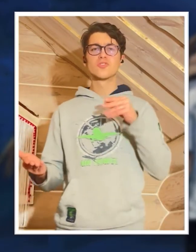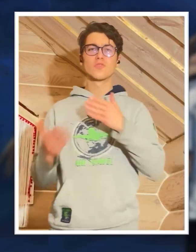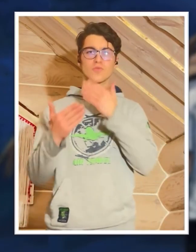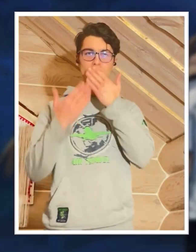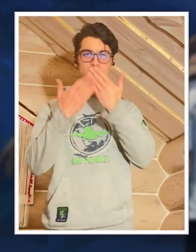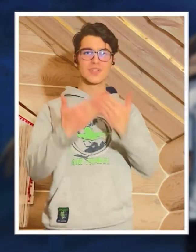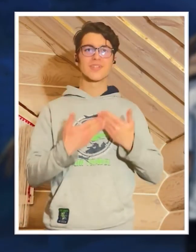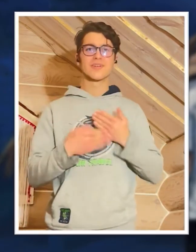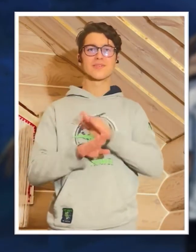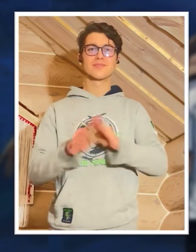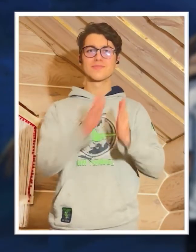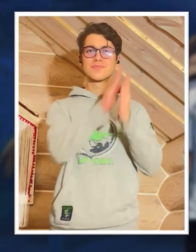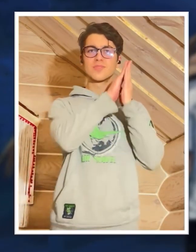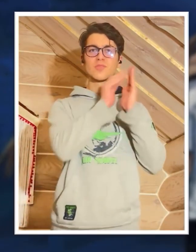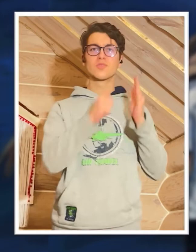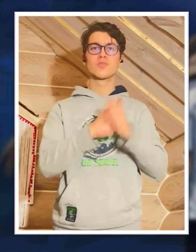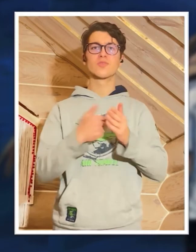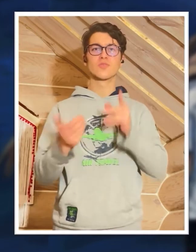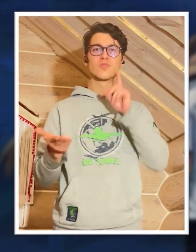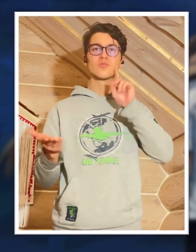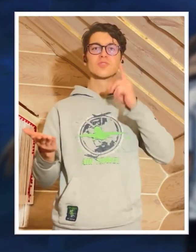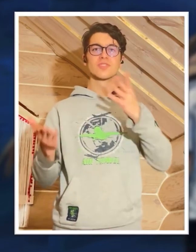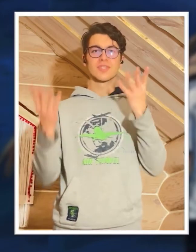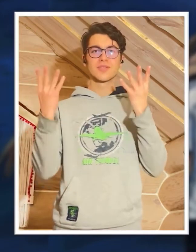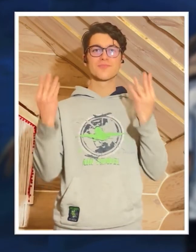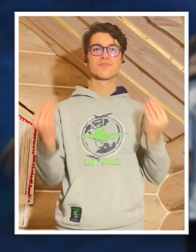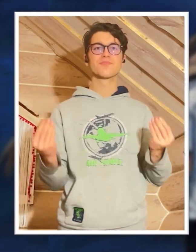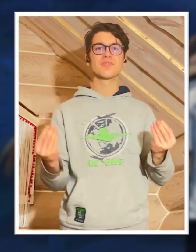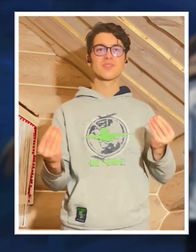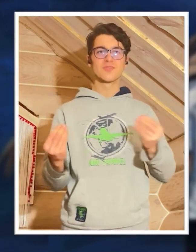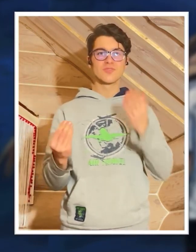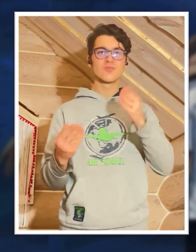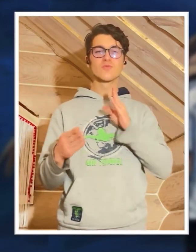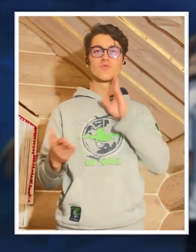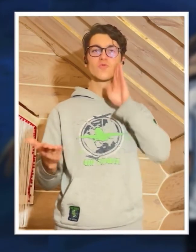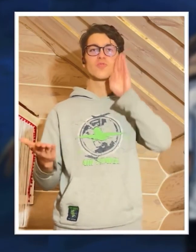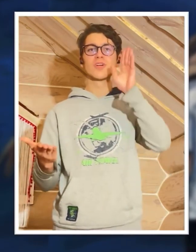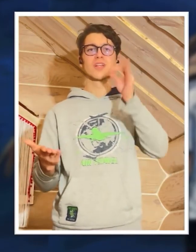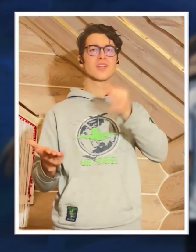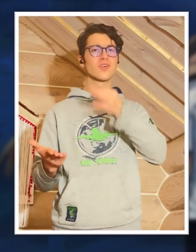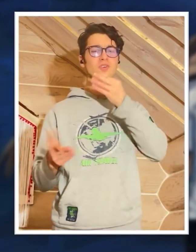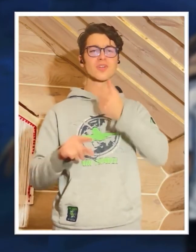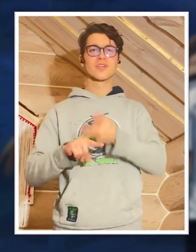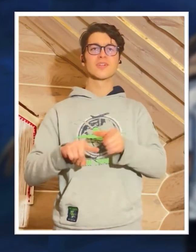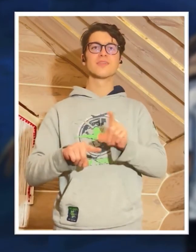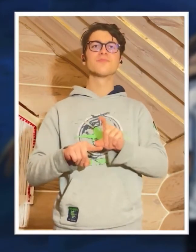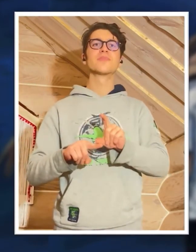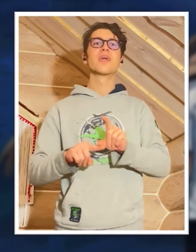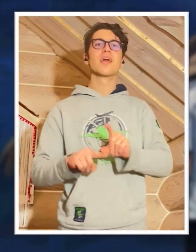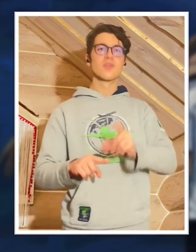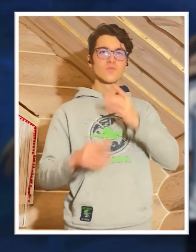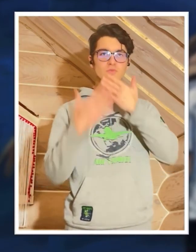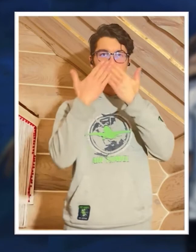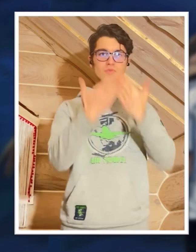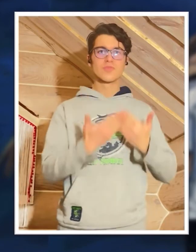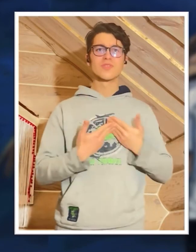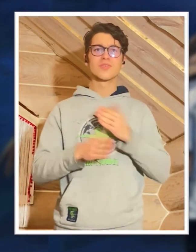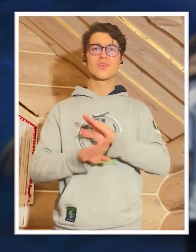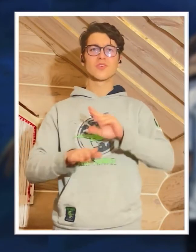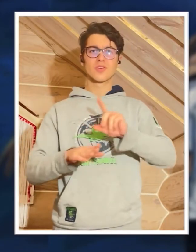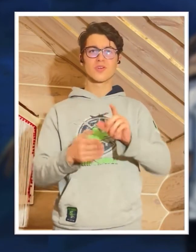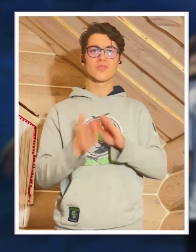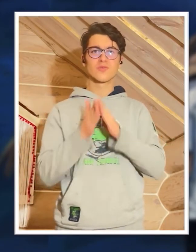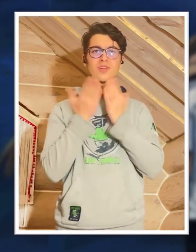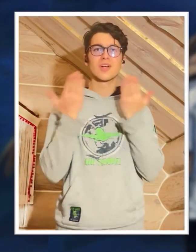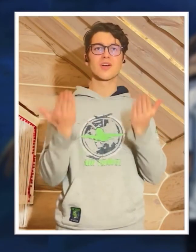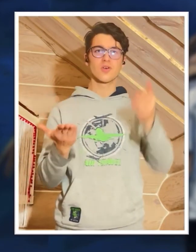нет. Я даже разлюбила спать до часу дня, ты встаешь очень рано. Я разлюбила